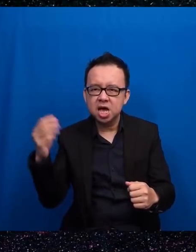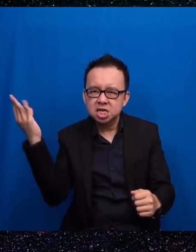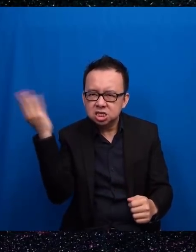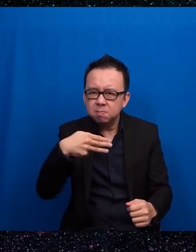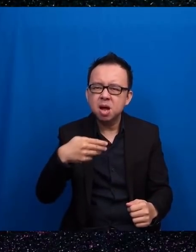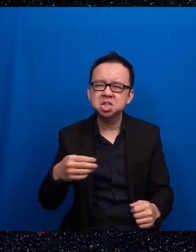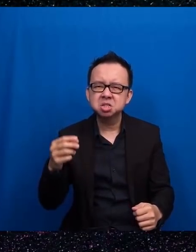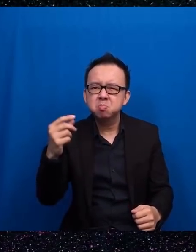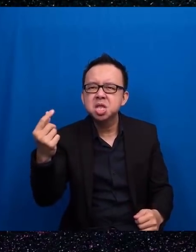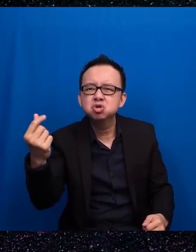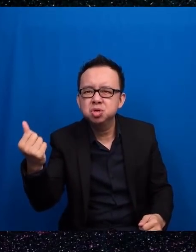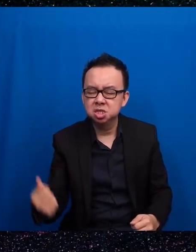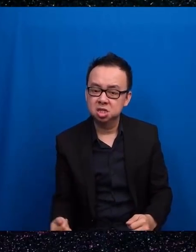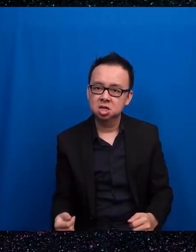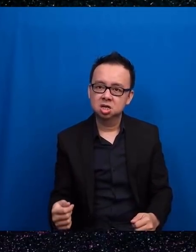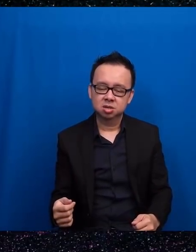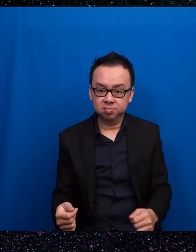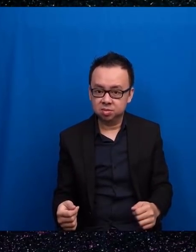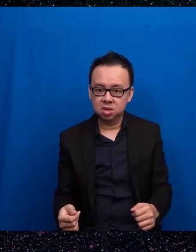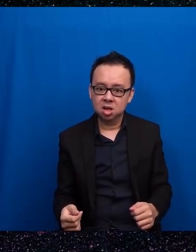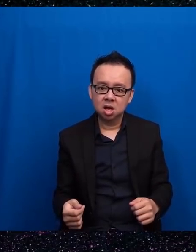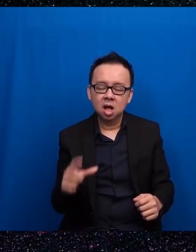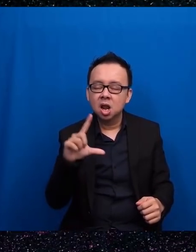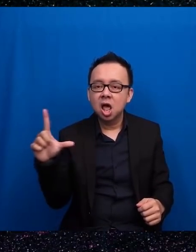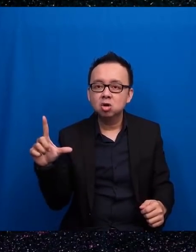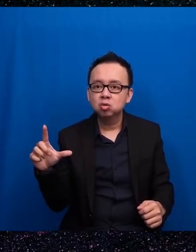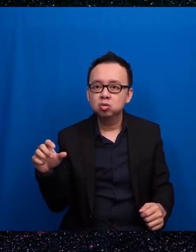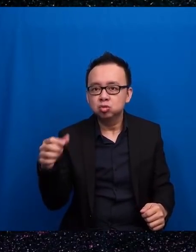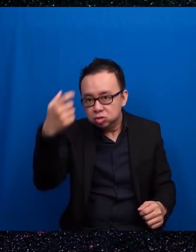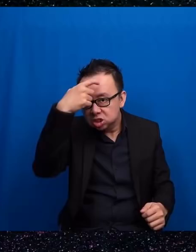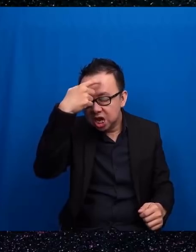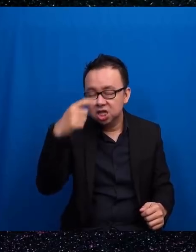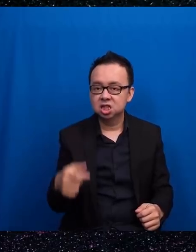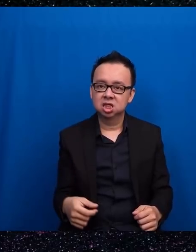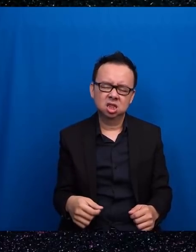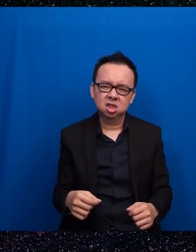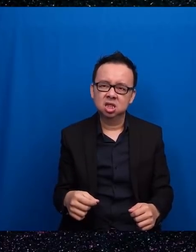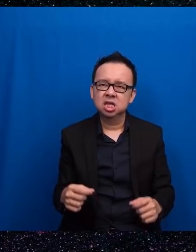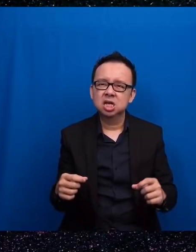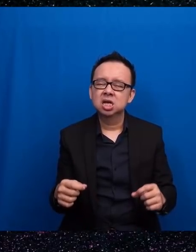Lalu tiba-tiba musibah. Ternyata kekayaan tidak bisa menolong kita.